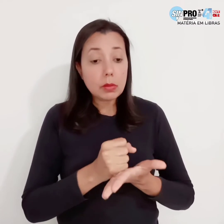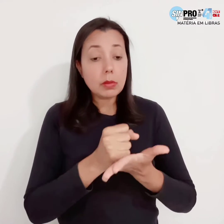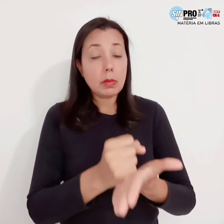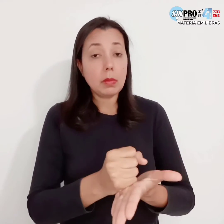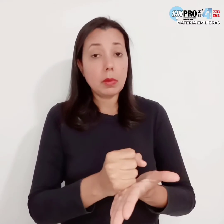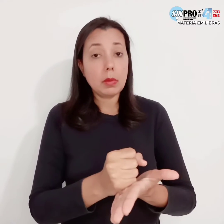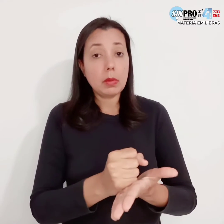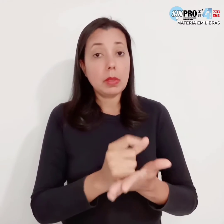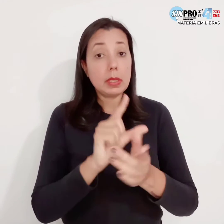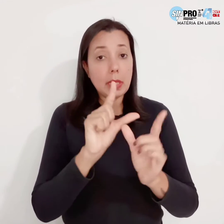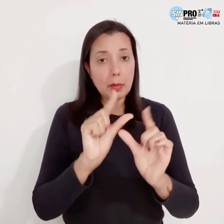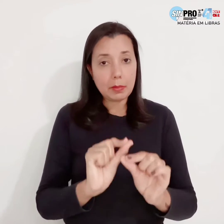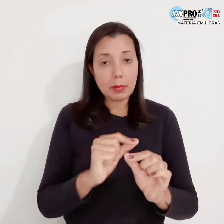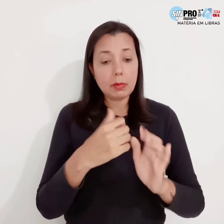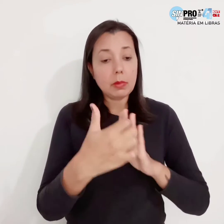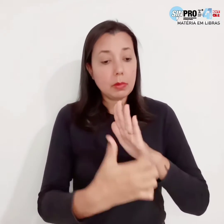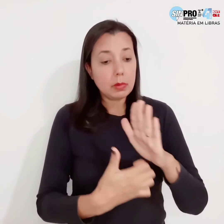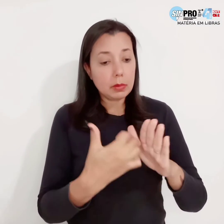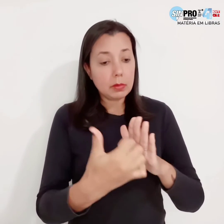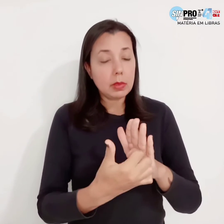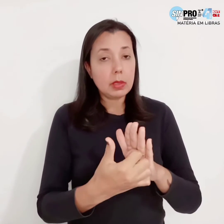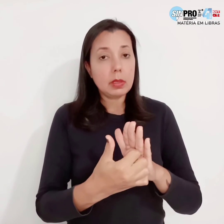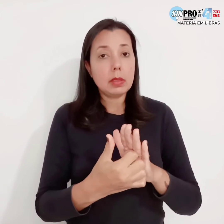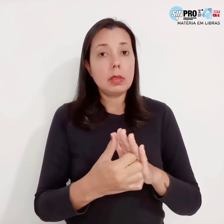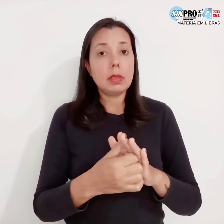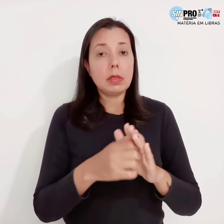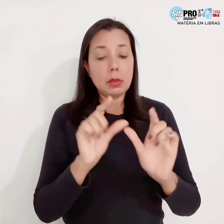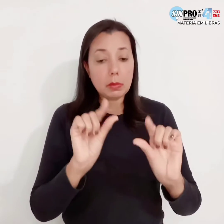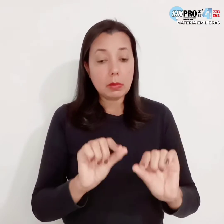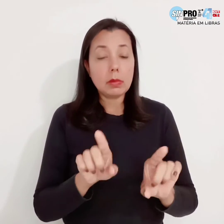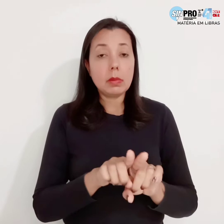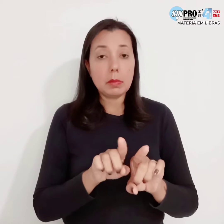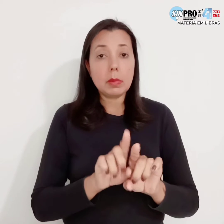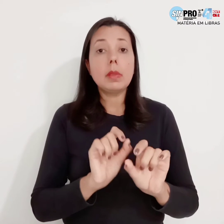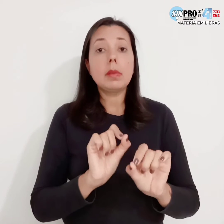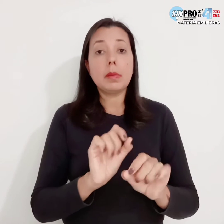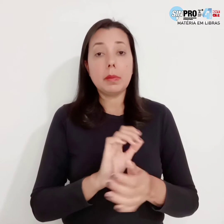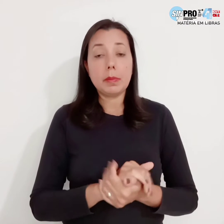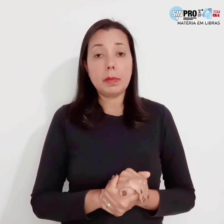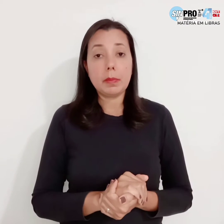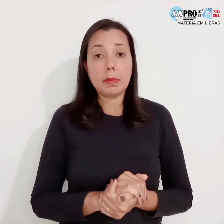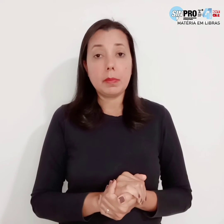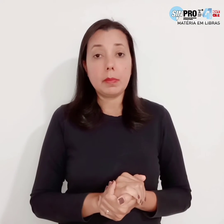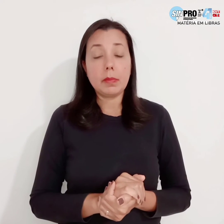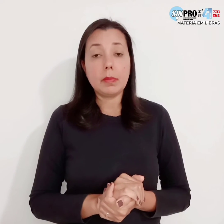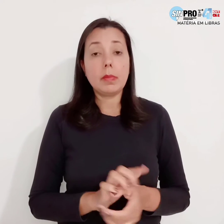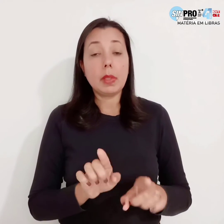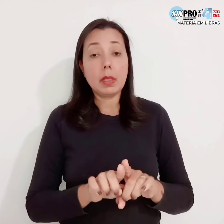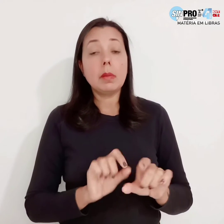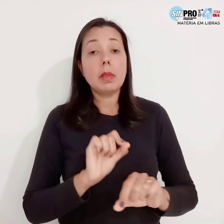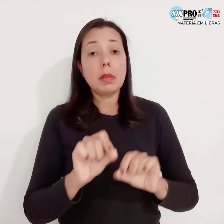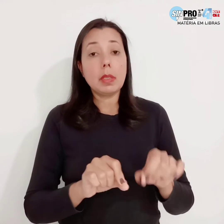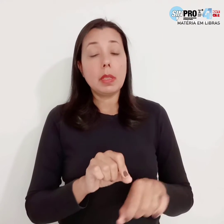às Microempresas e Empresas de Pequeno Porte e do BEM,